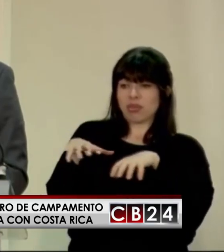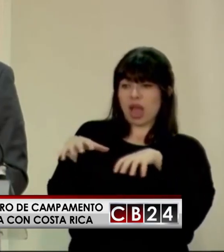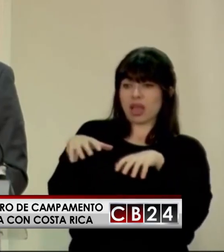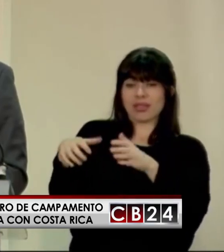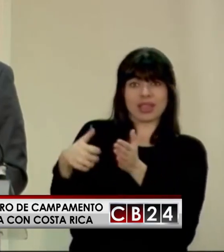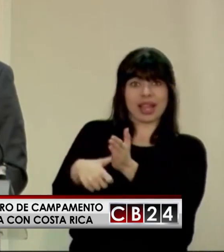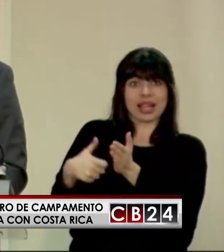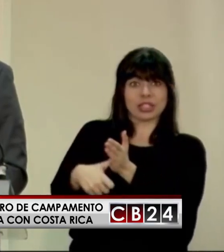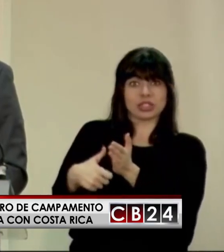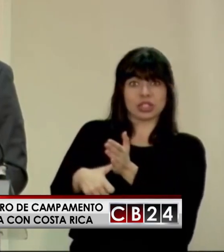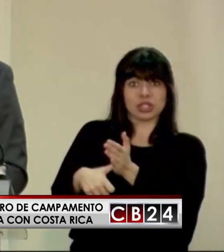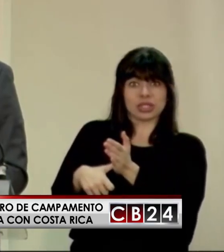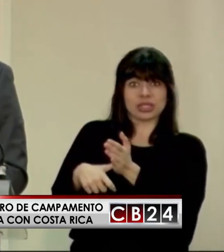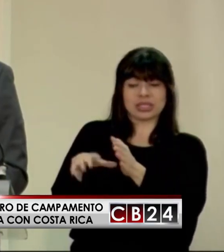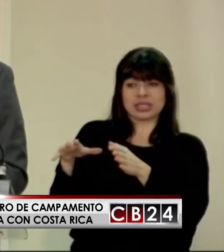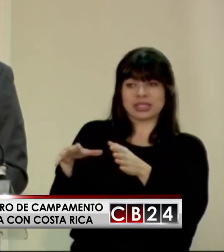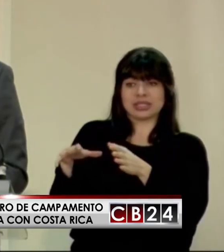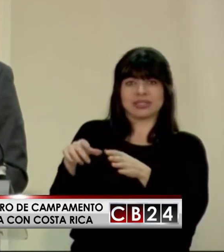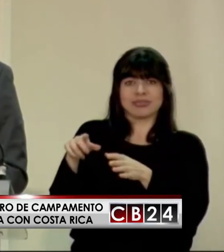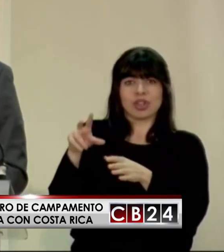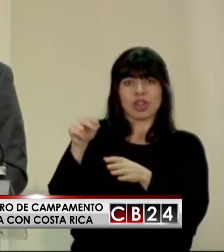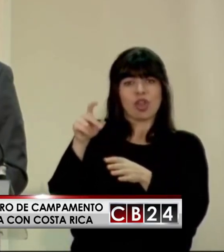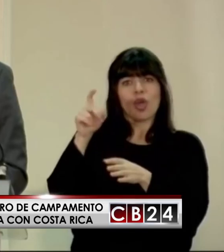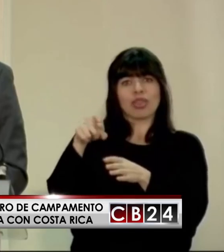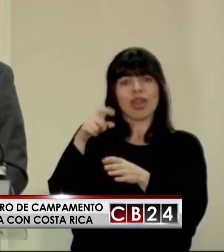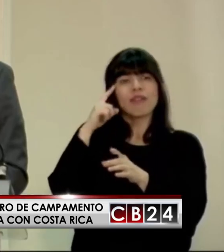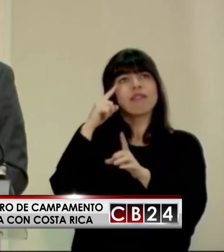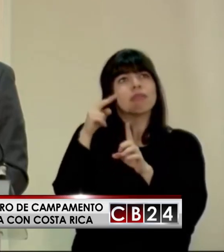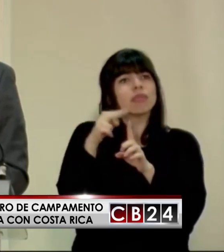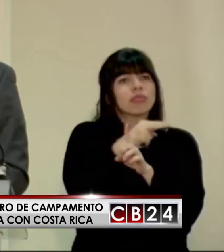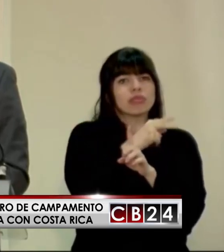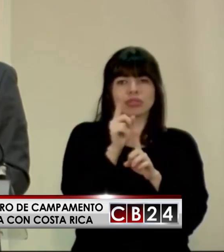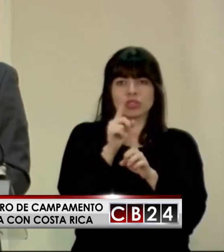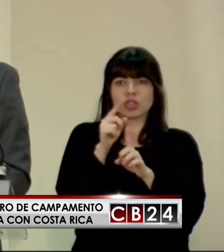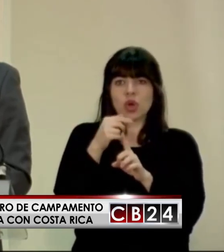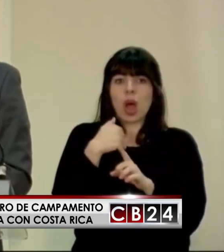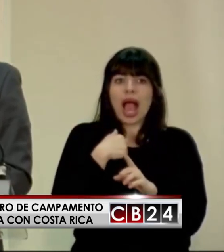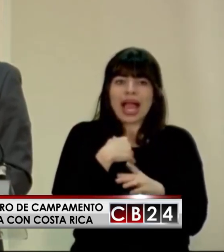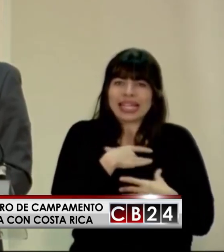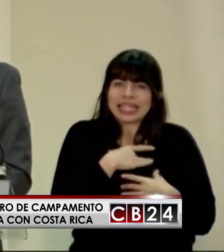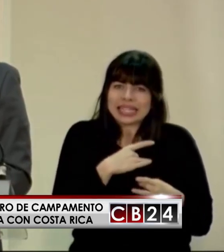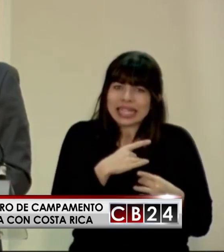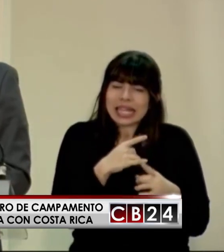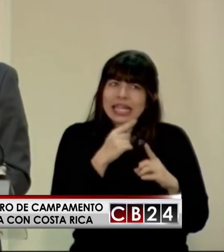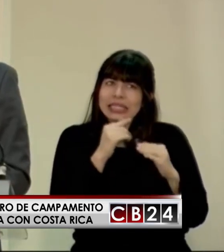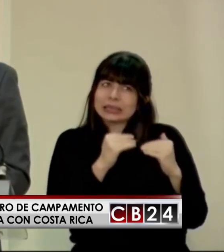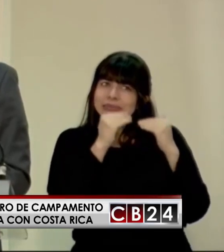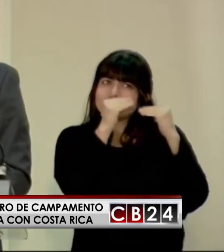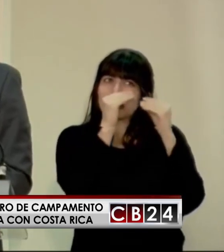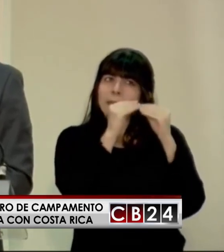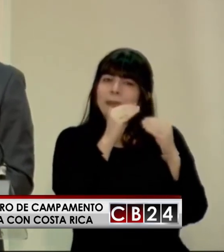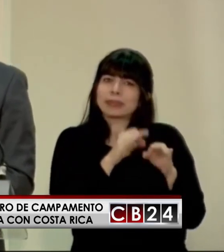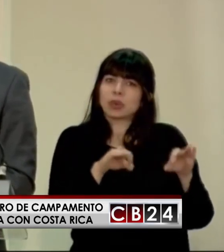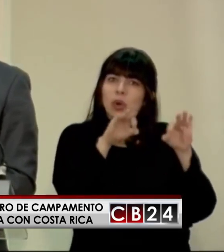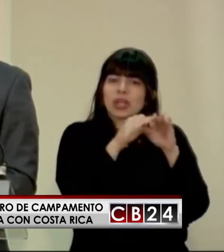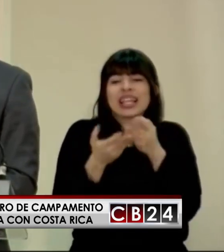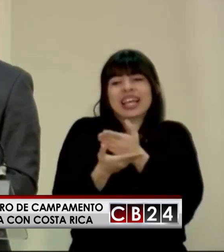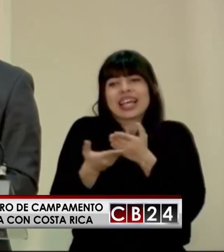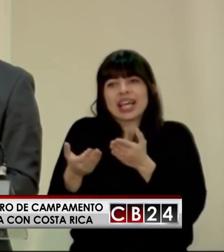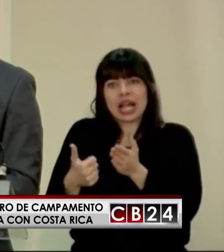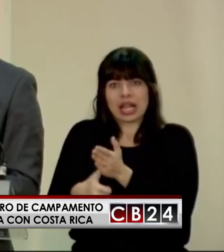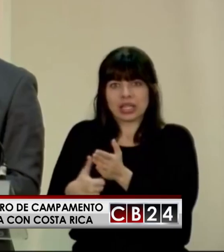electoral, no deberíamos de perder de vista que hay intereses supremos que están por encima de esos intereses electorales